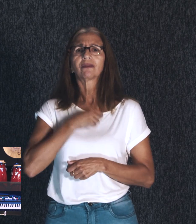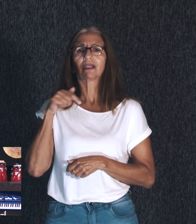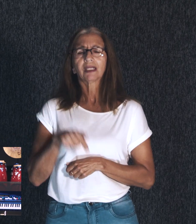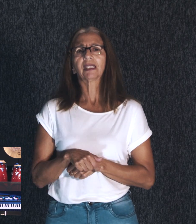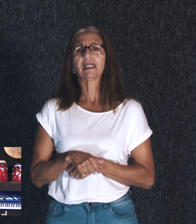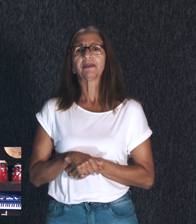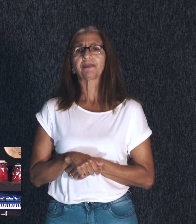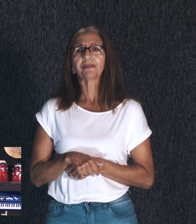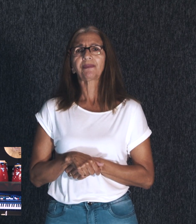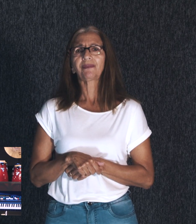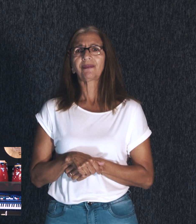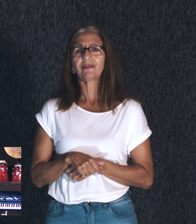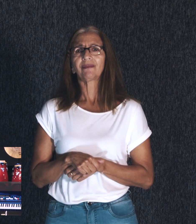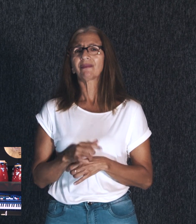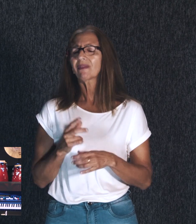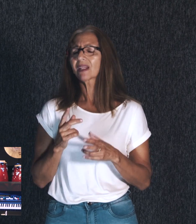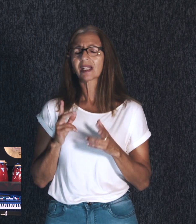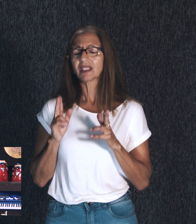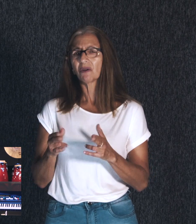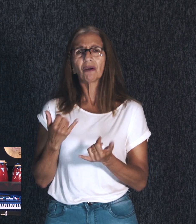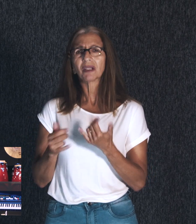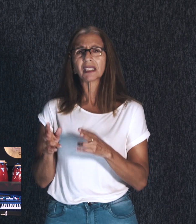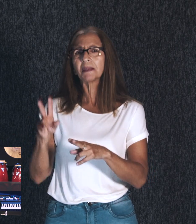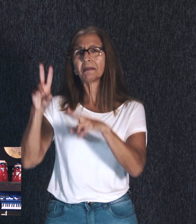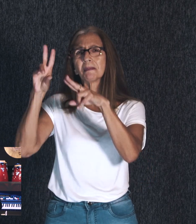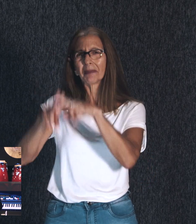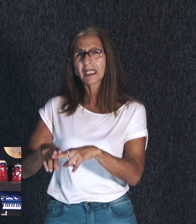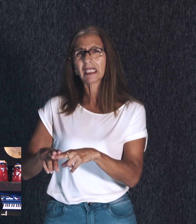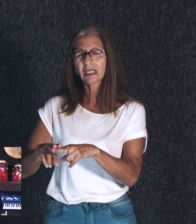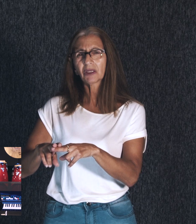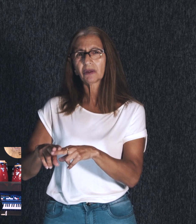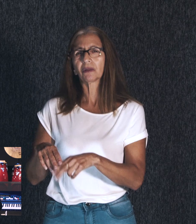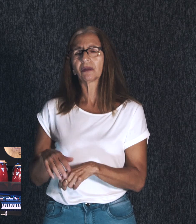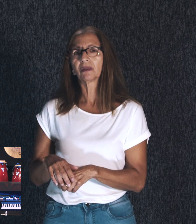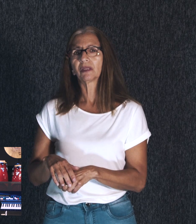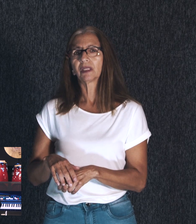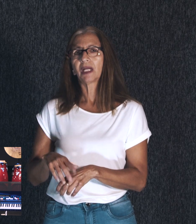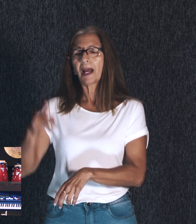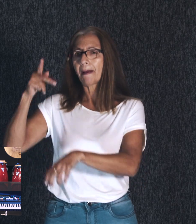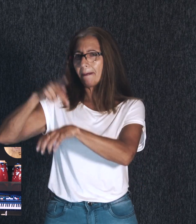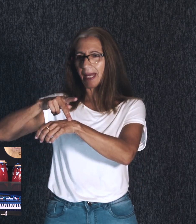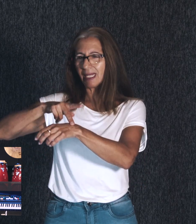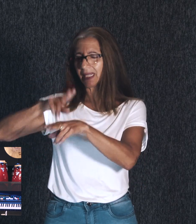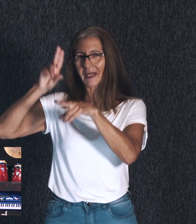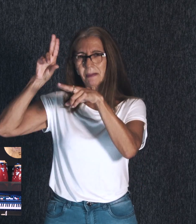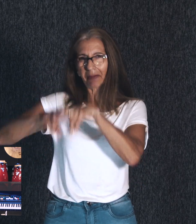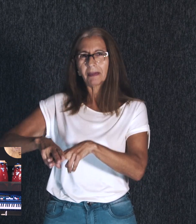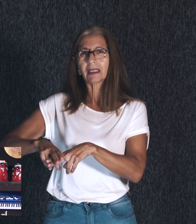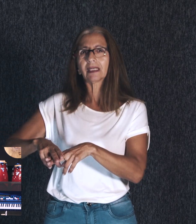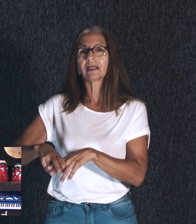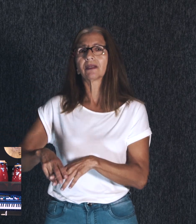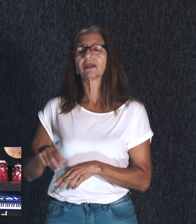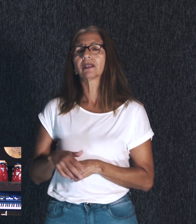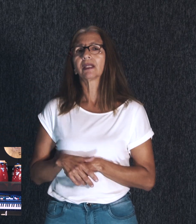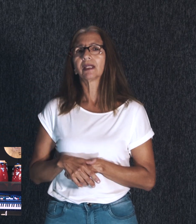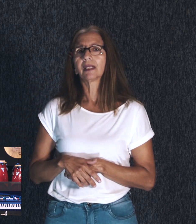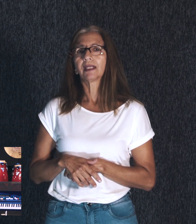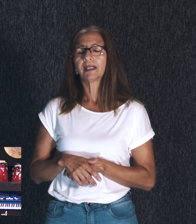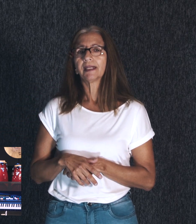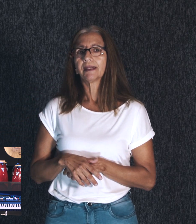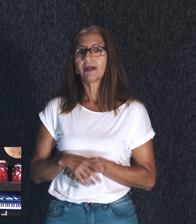presos em um vão entre dois pilares de concreto. E aí então, eles foram resgatados.